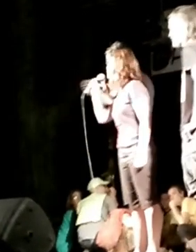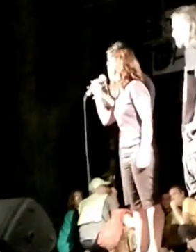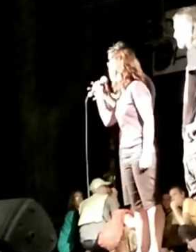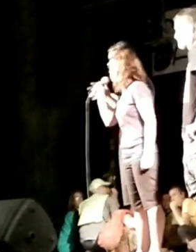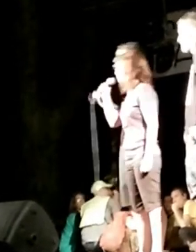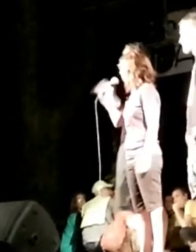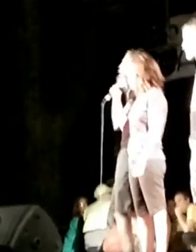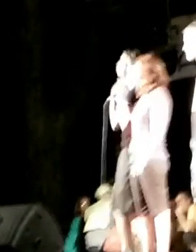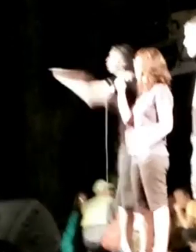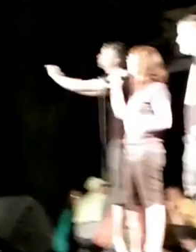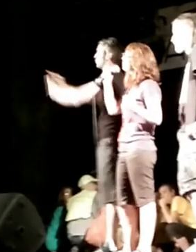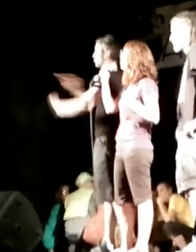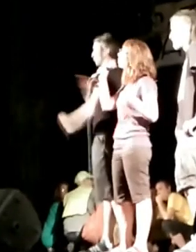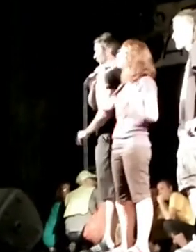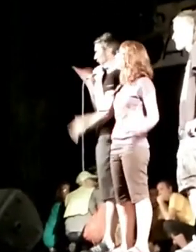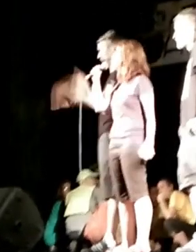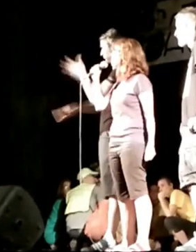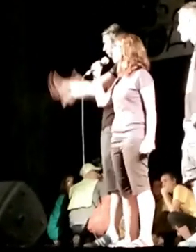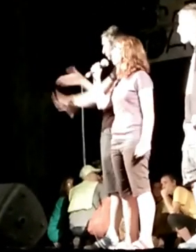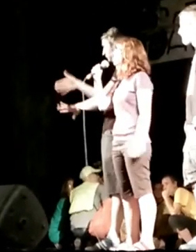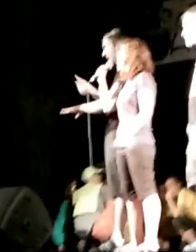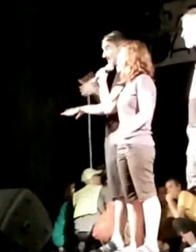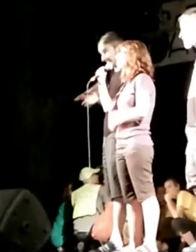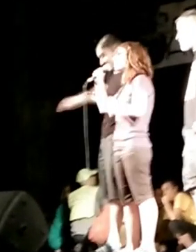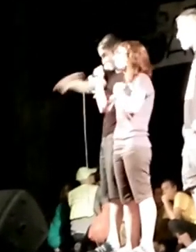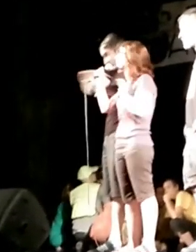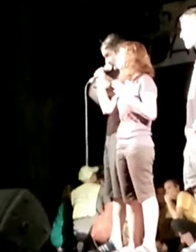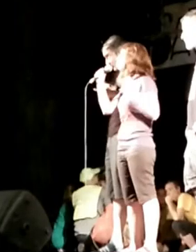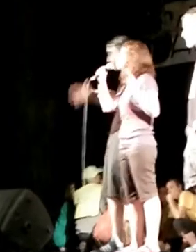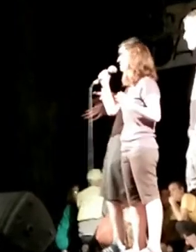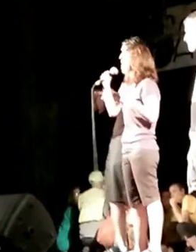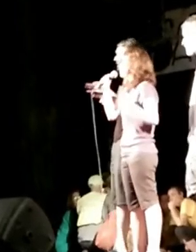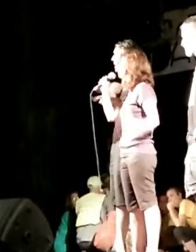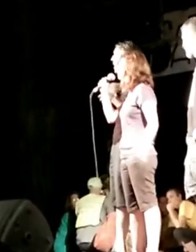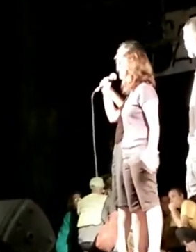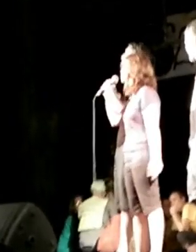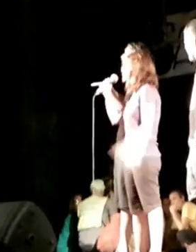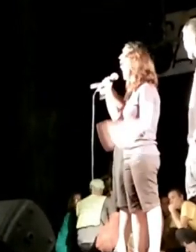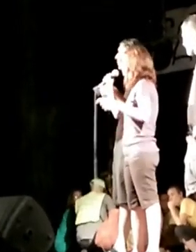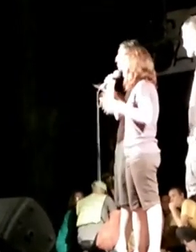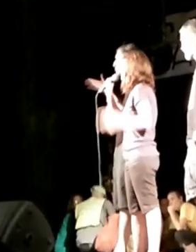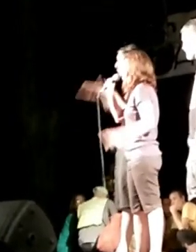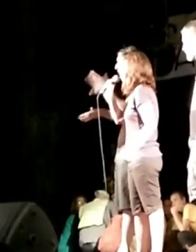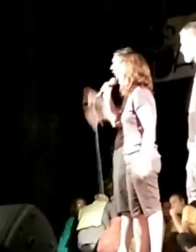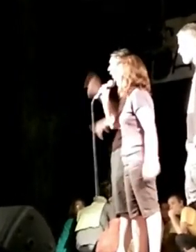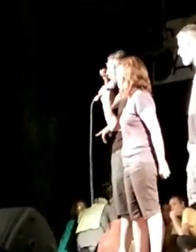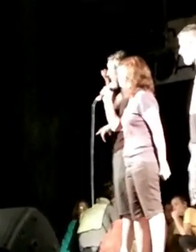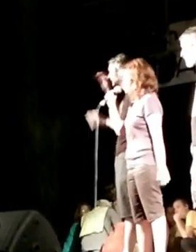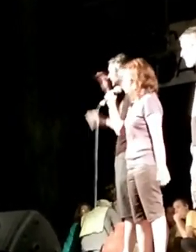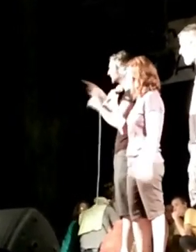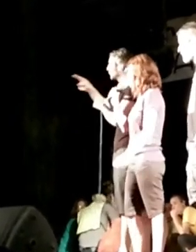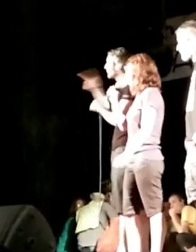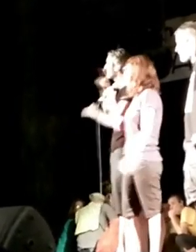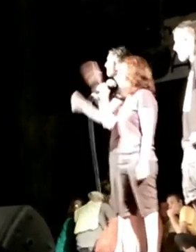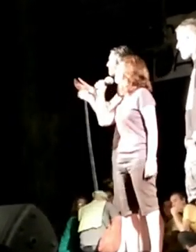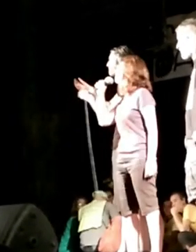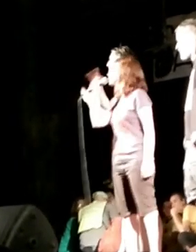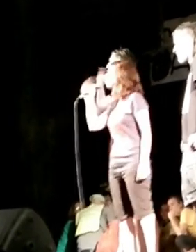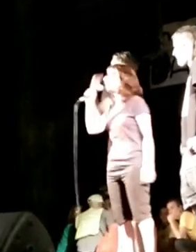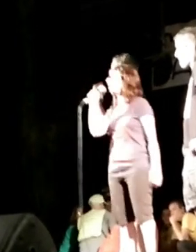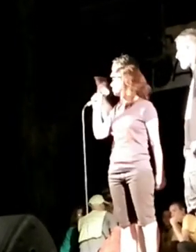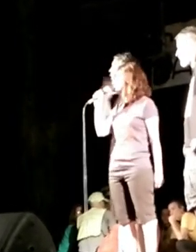tus muertos. Y además de todos ellos, somos tantos muertos anónimos que tus medios silenciaron.